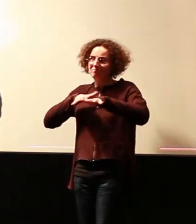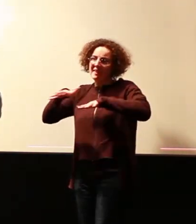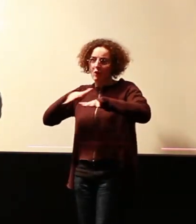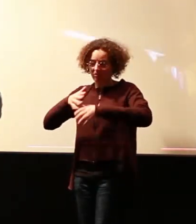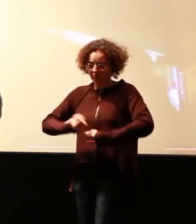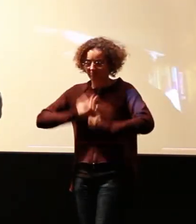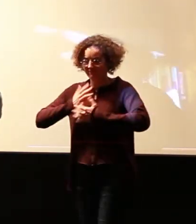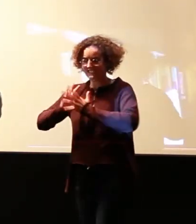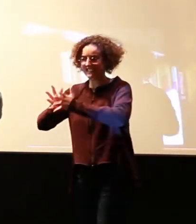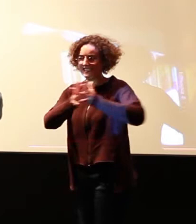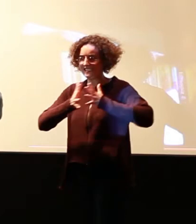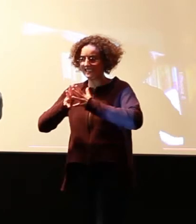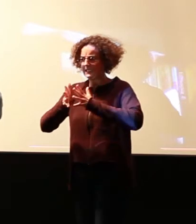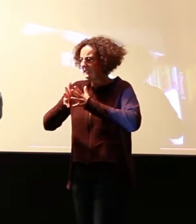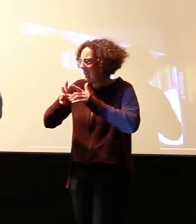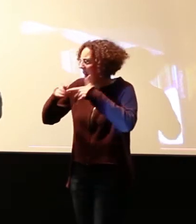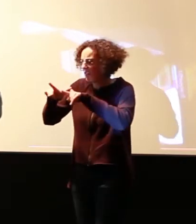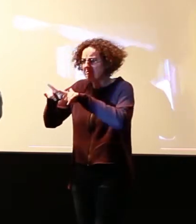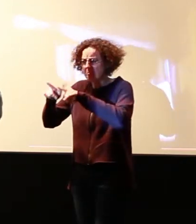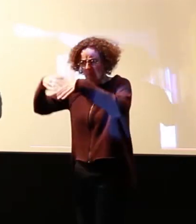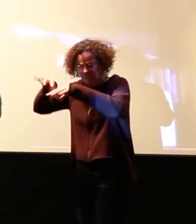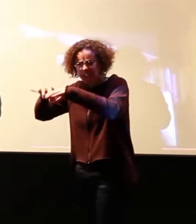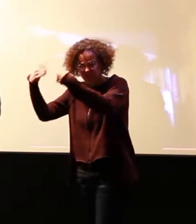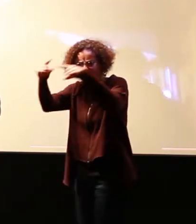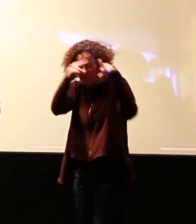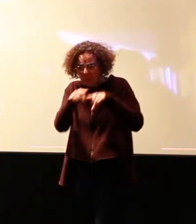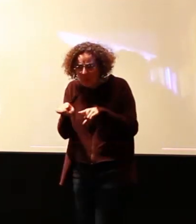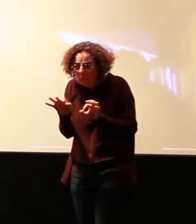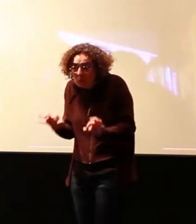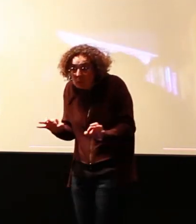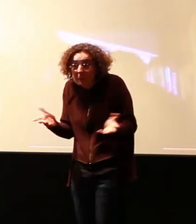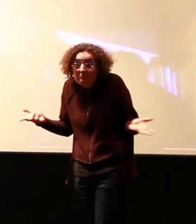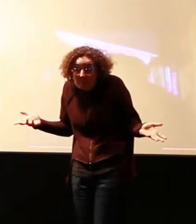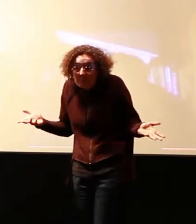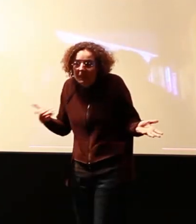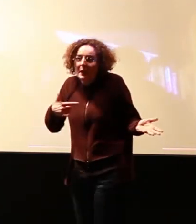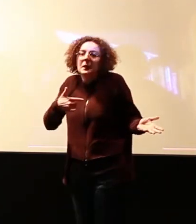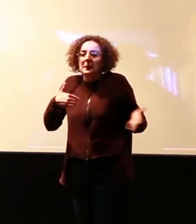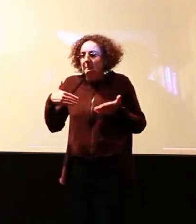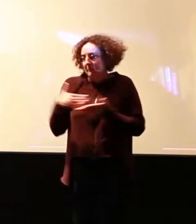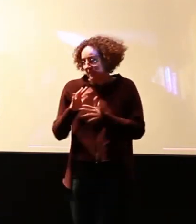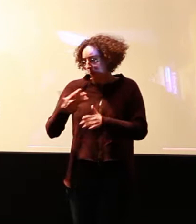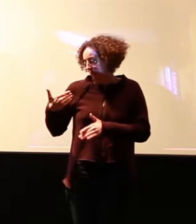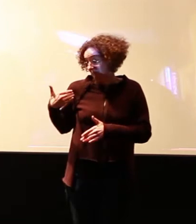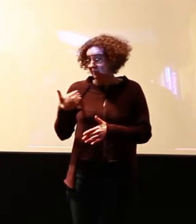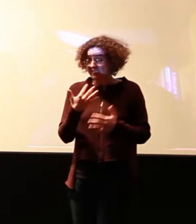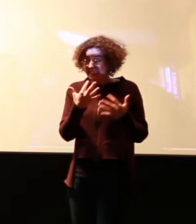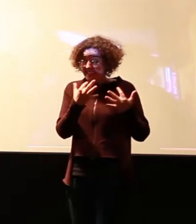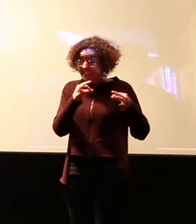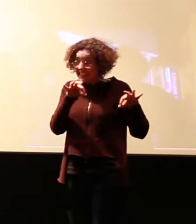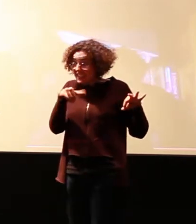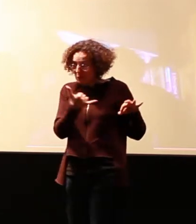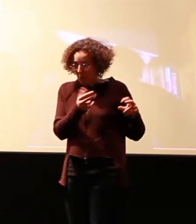plusieurs manières de signer en fonction des pays. Donc voilà. Alors moi, ce qui s'est passé, c'est que j'ai eu un coach pendant 10 jours.